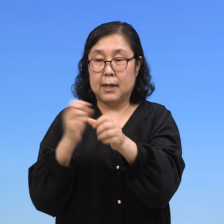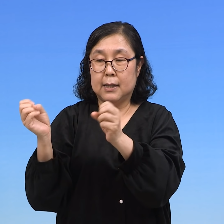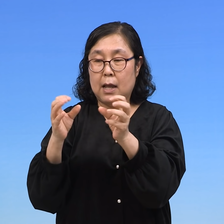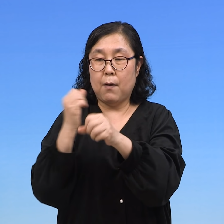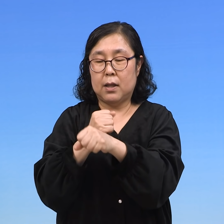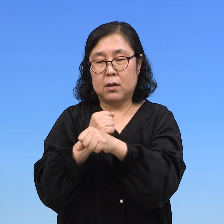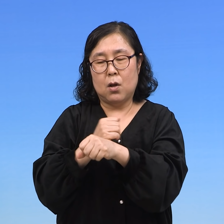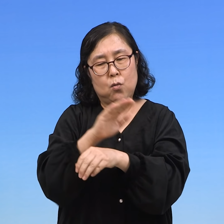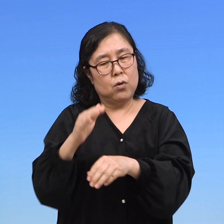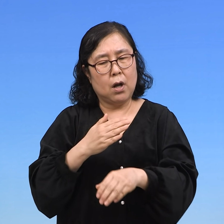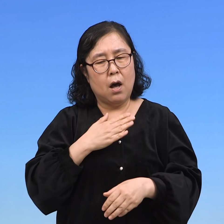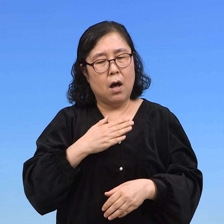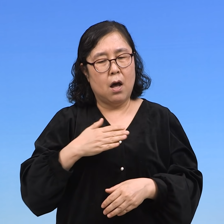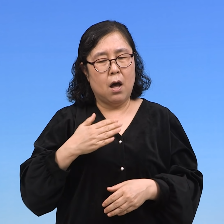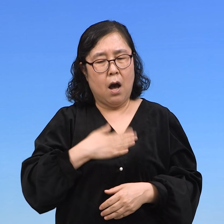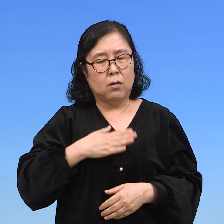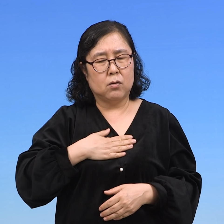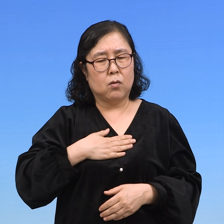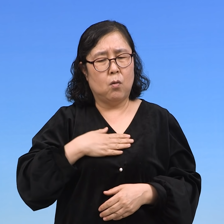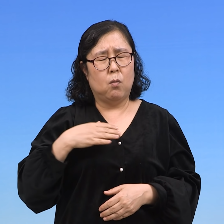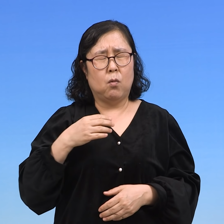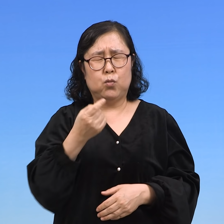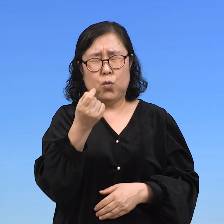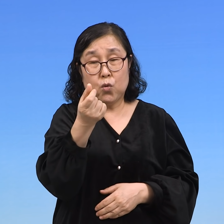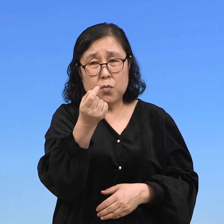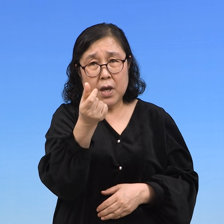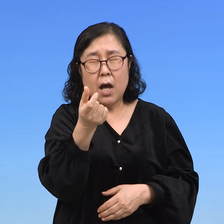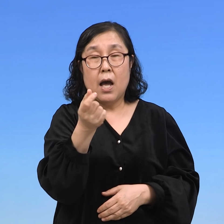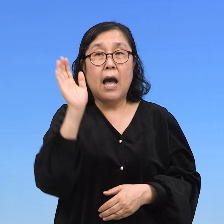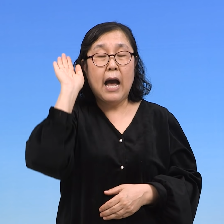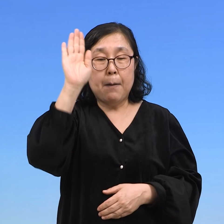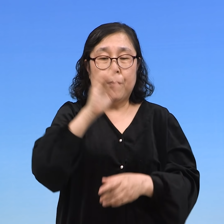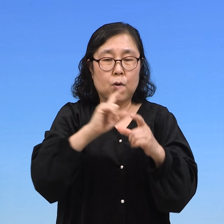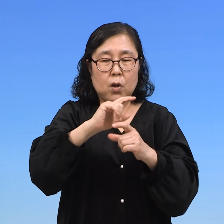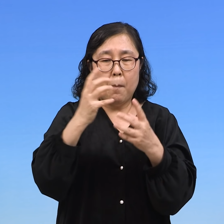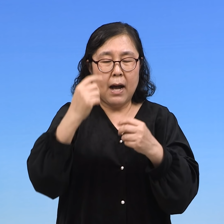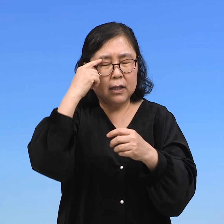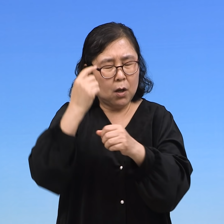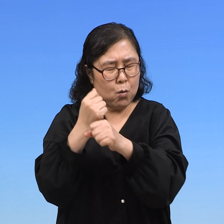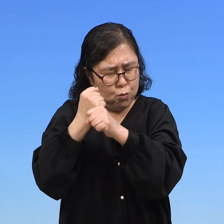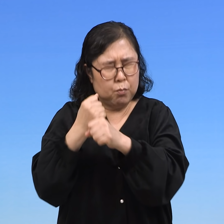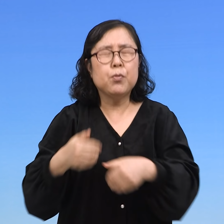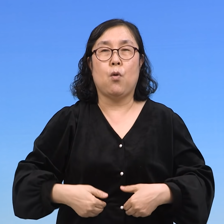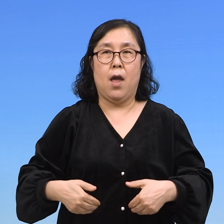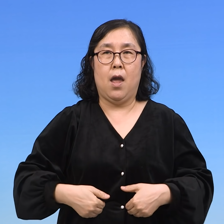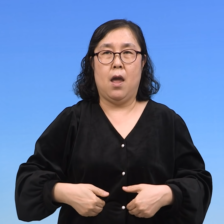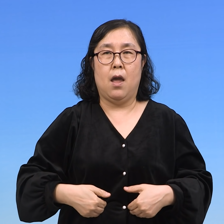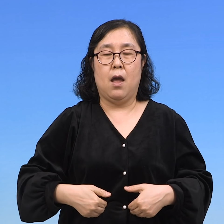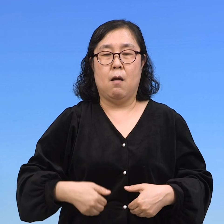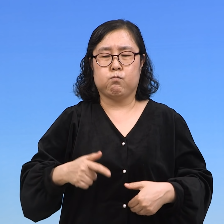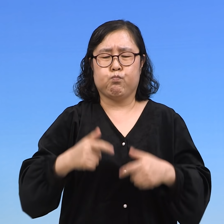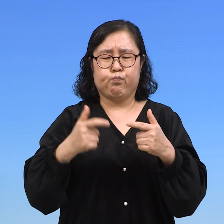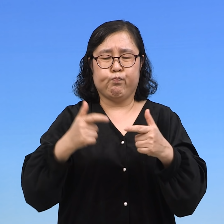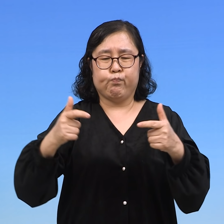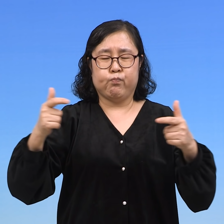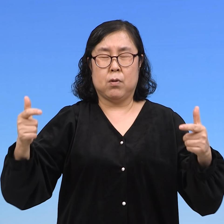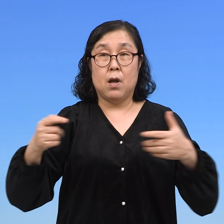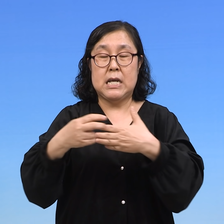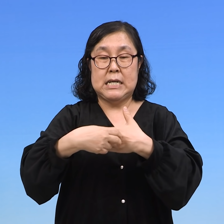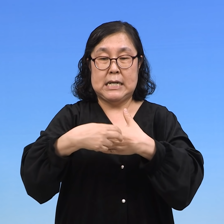우리가 아는 게 별로 없다 앞으로 더 많이 연구해야 된다 무슨 뜻입니까? 점점 그